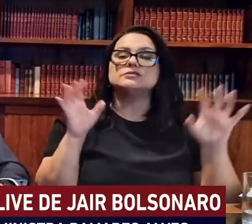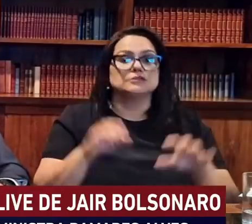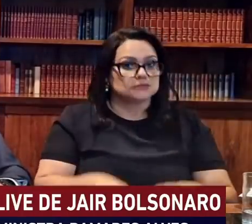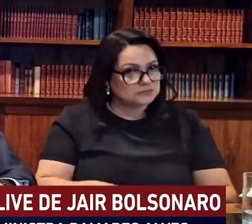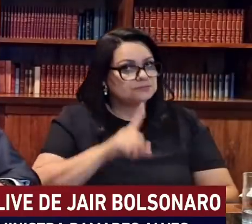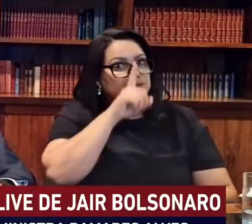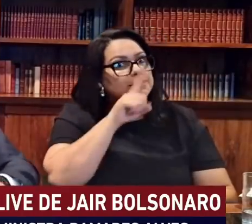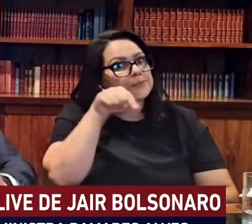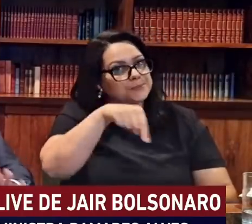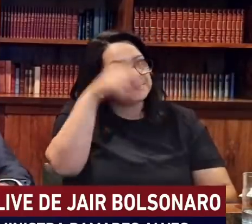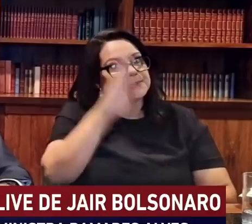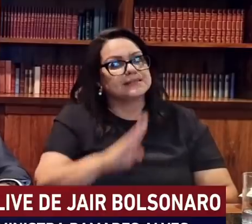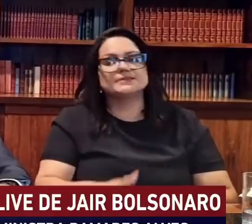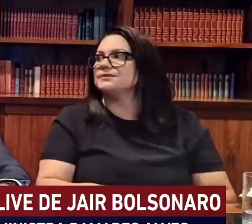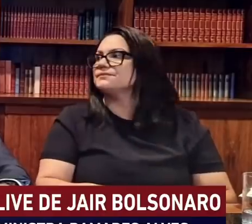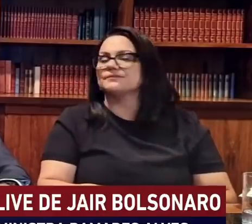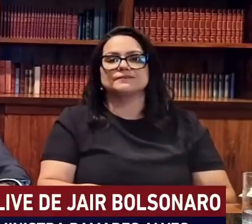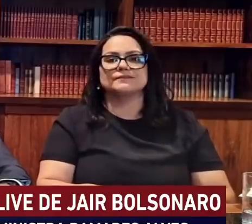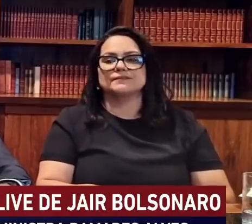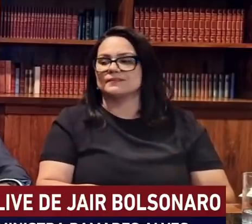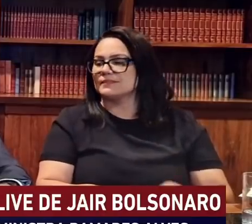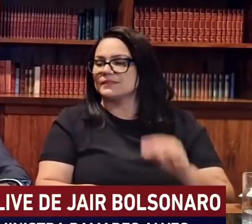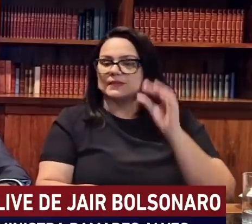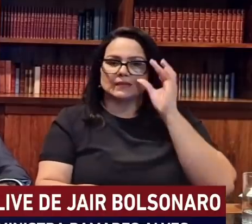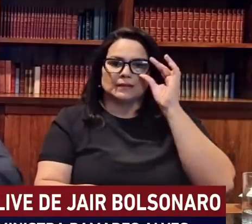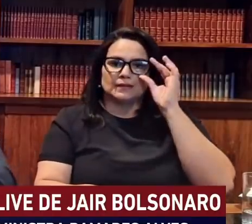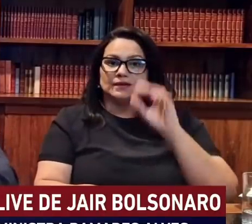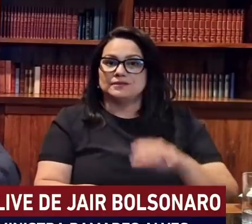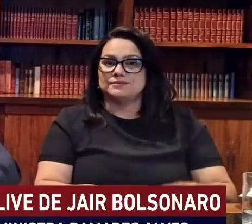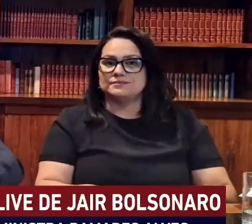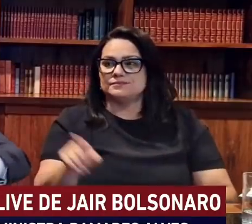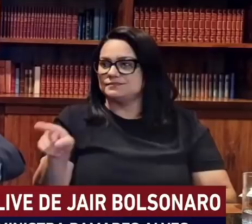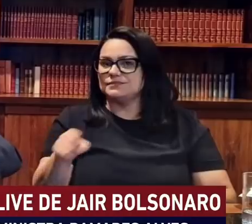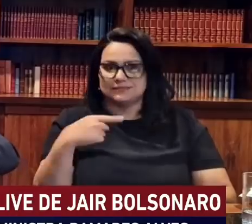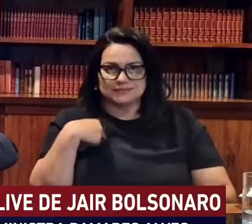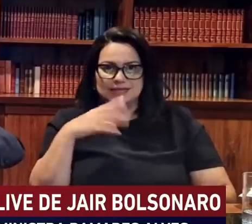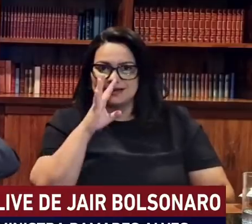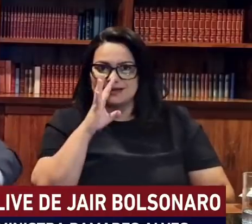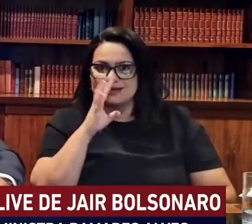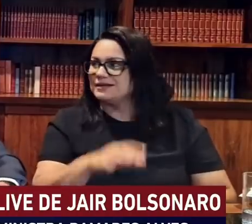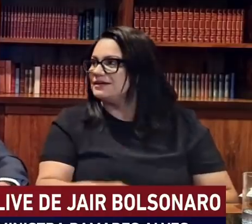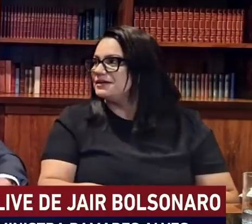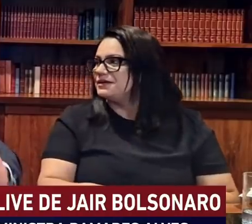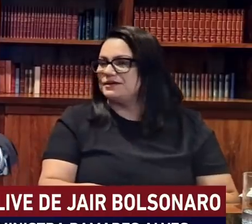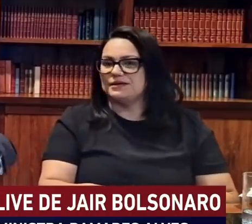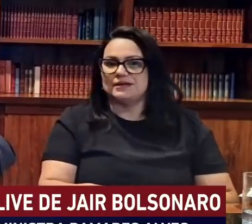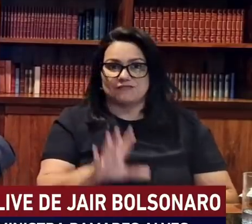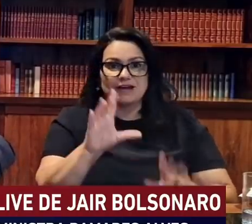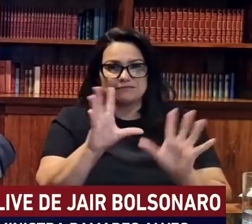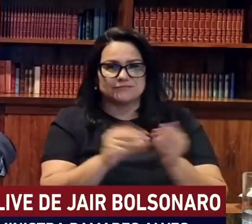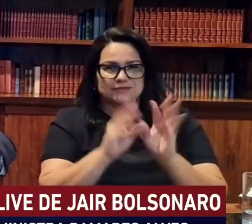país. Acabou? A saideira aqui, ó, Damares. Ó, você que está assistindo aqui, como vai acabar a live daqui a